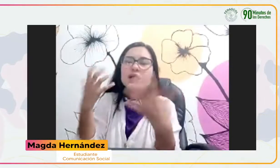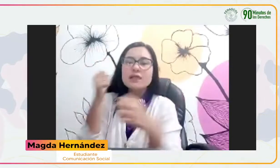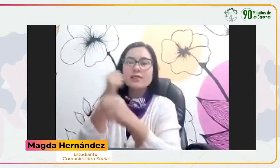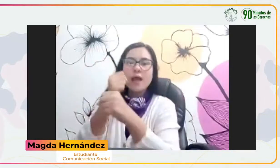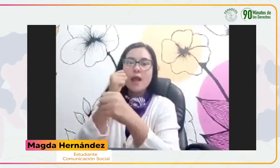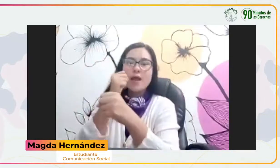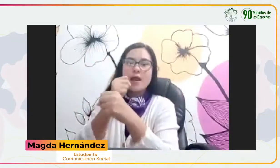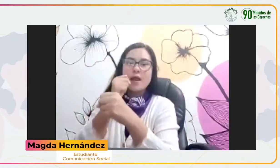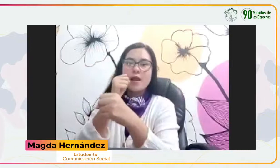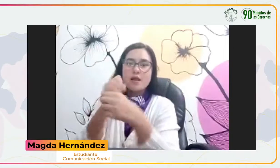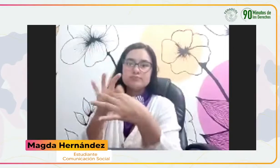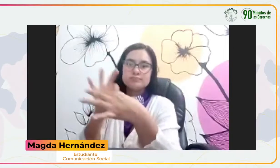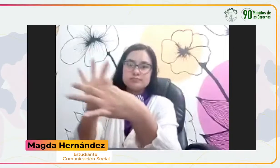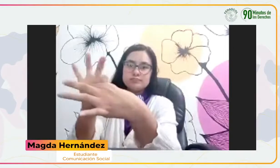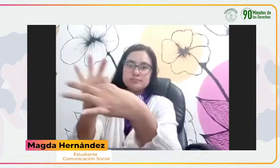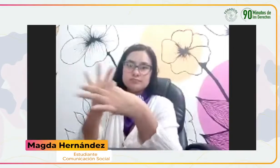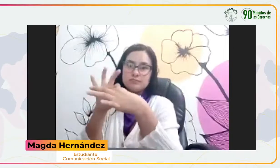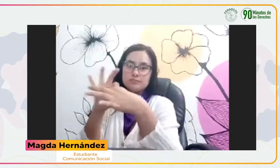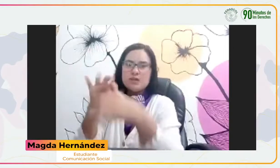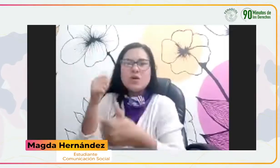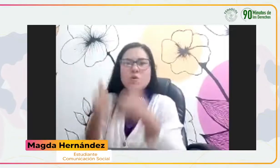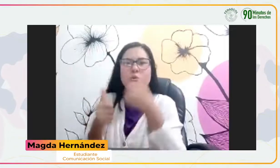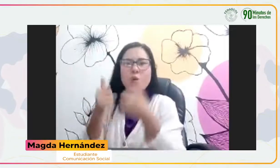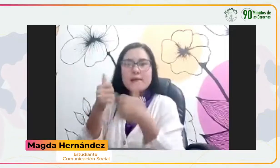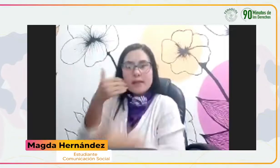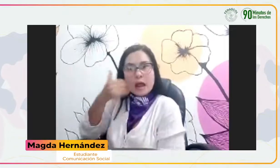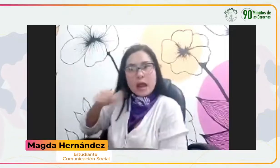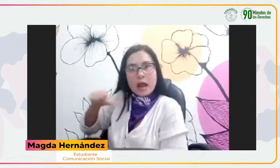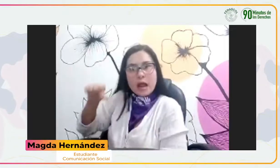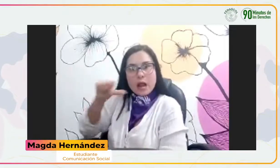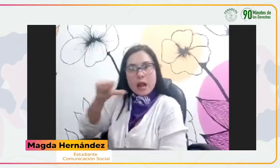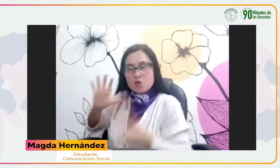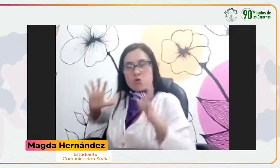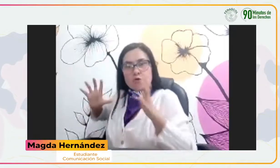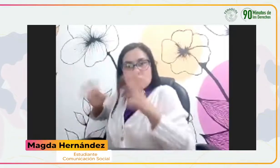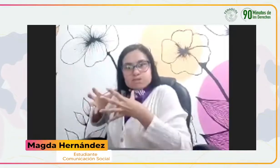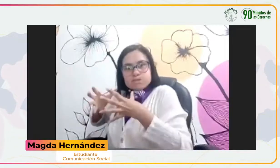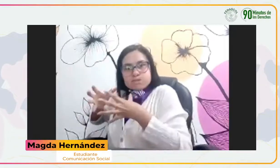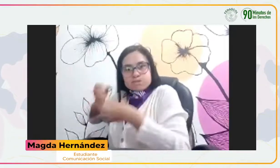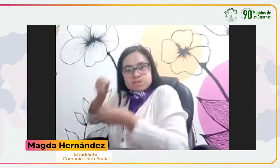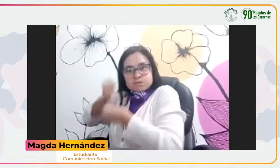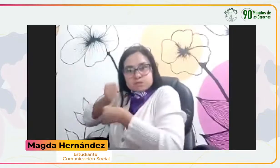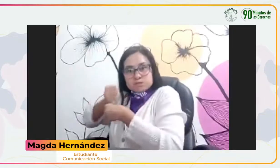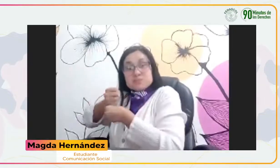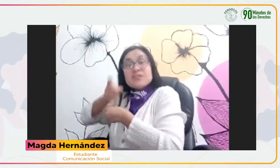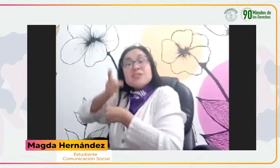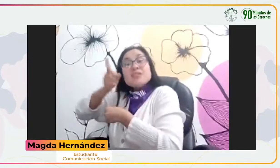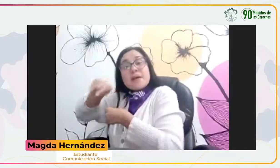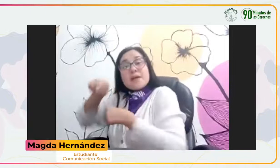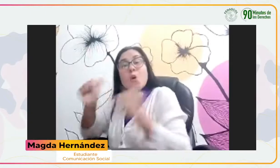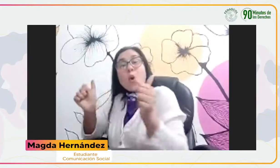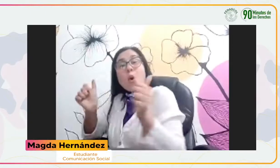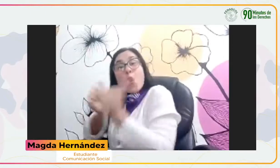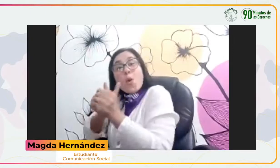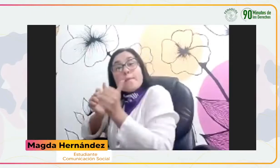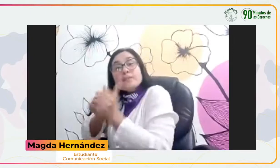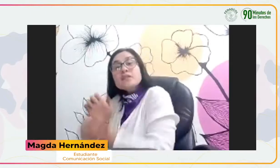de incidencia en FENASCOL, sobre todo, y hay que trabajar de la mano. Nosotras también